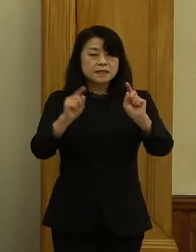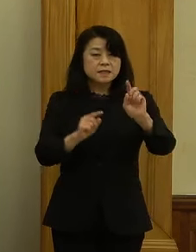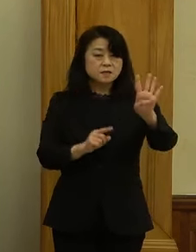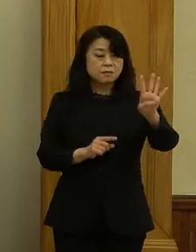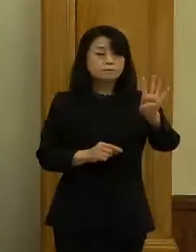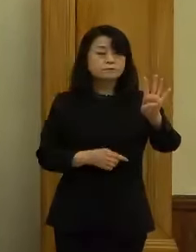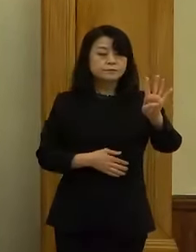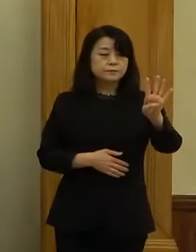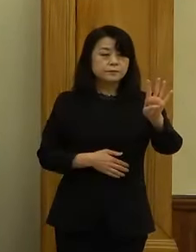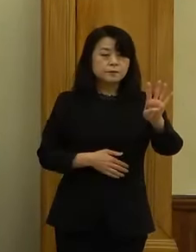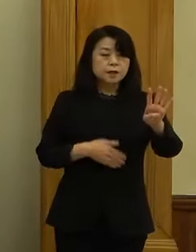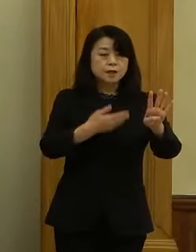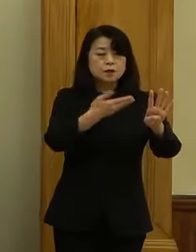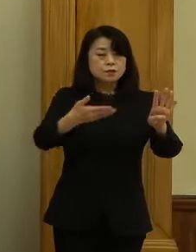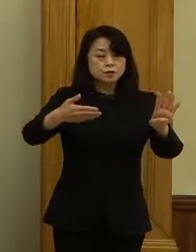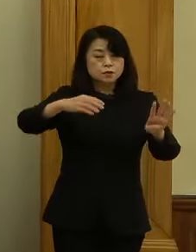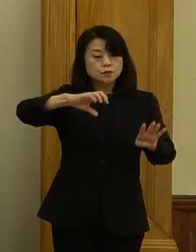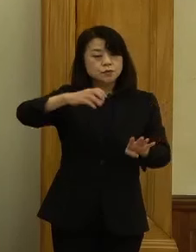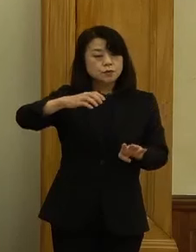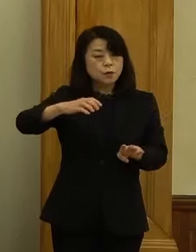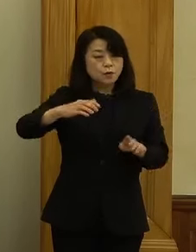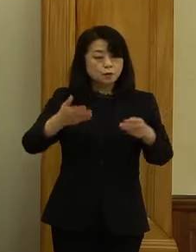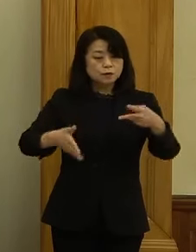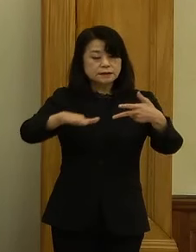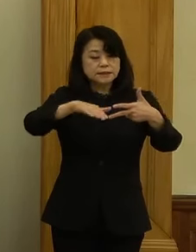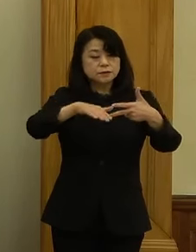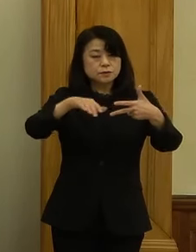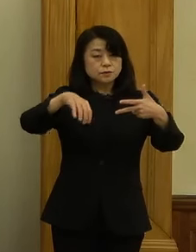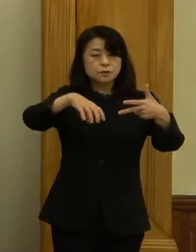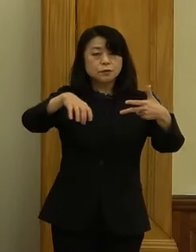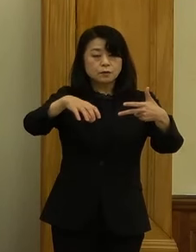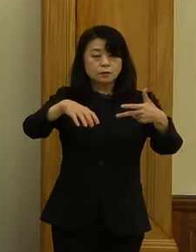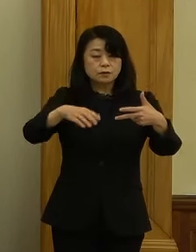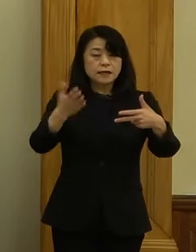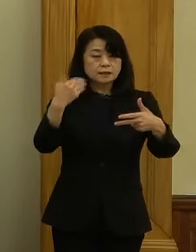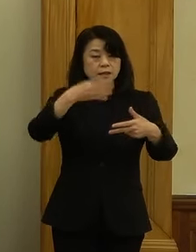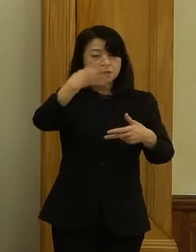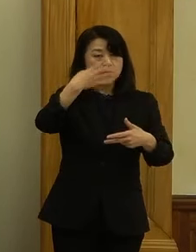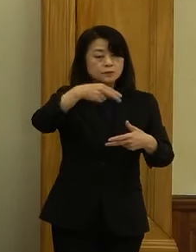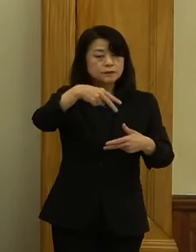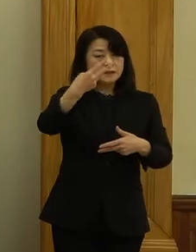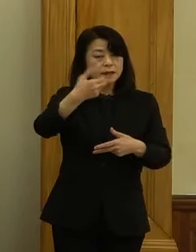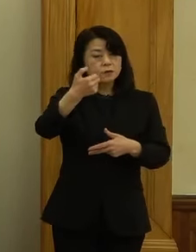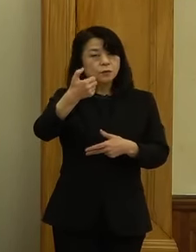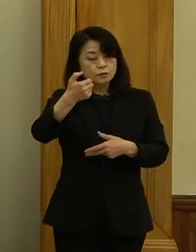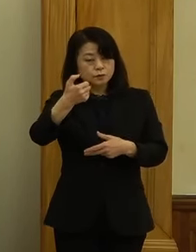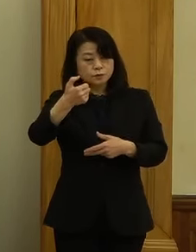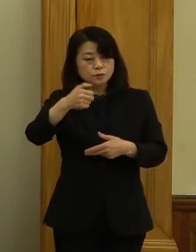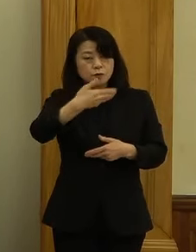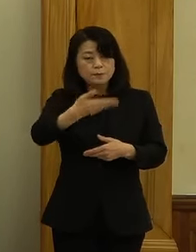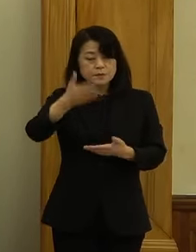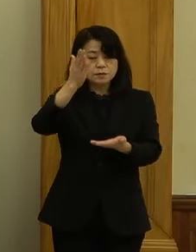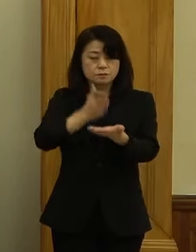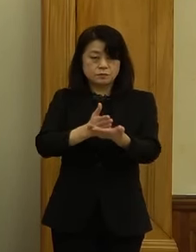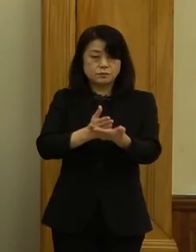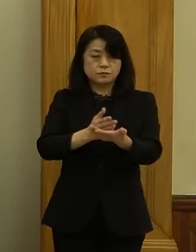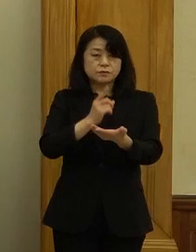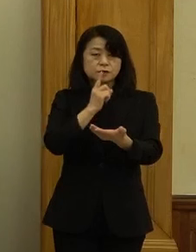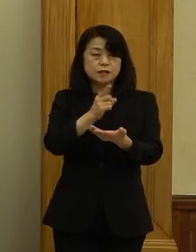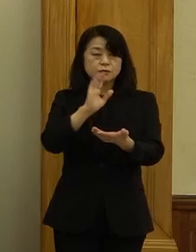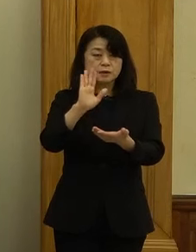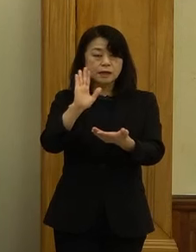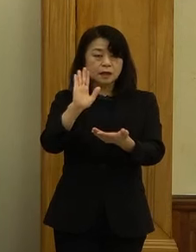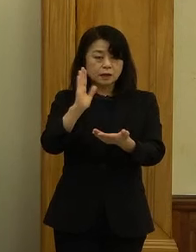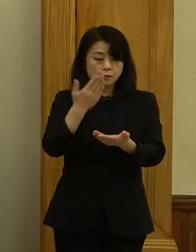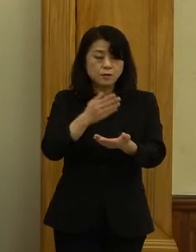えっと水道施設のところで先ほど4250個男子以と申し上げましたけ正確には2